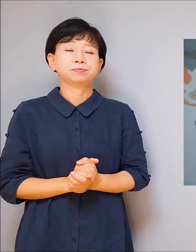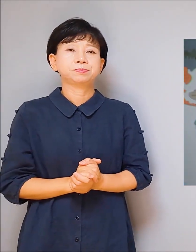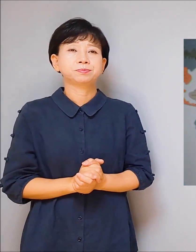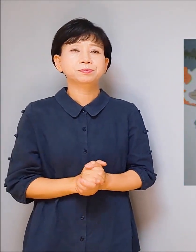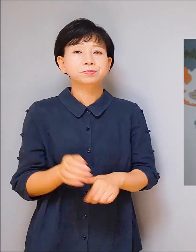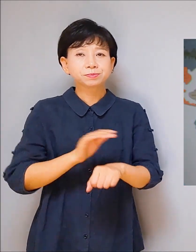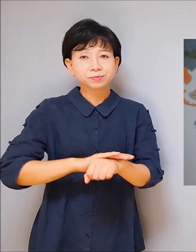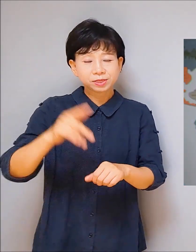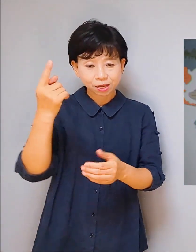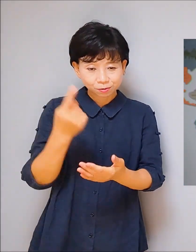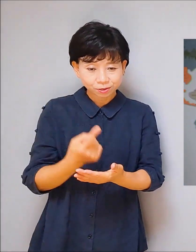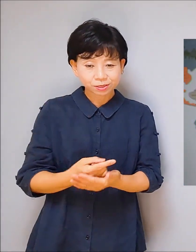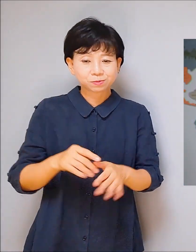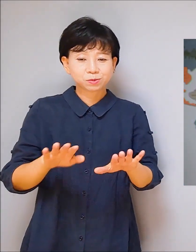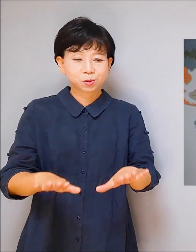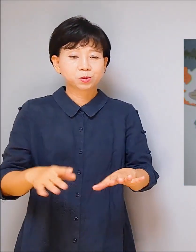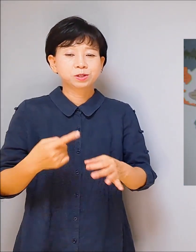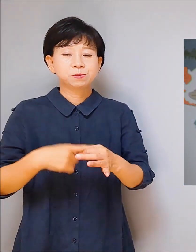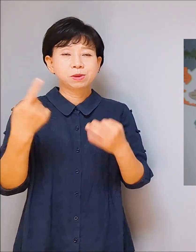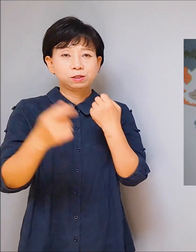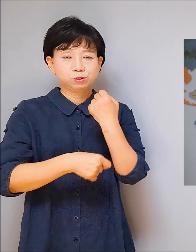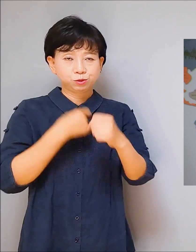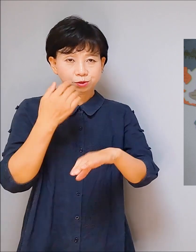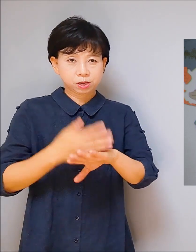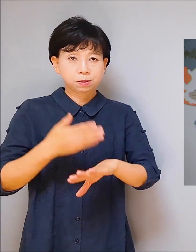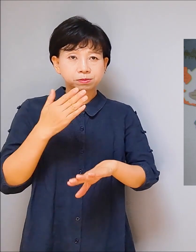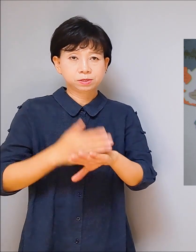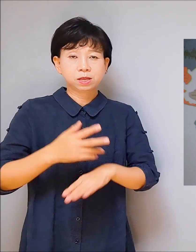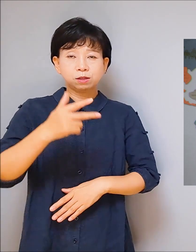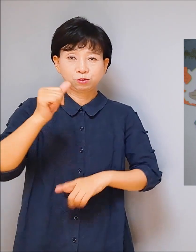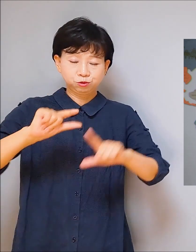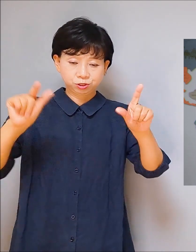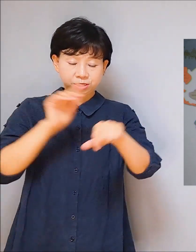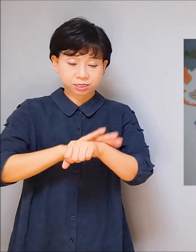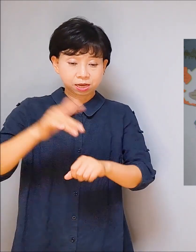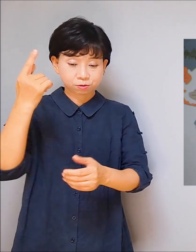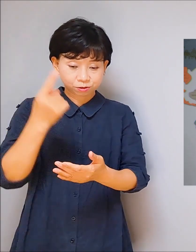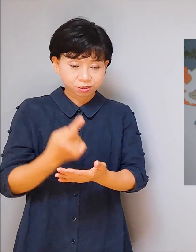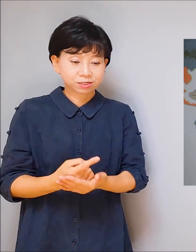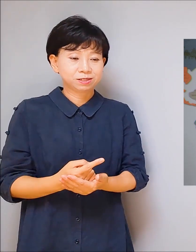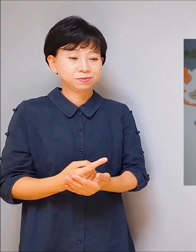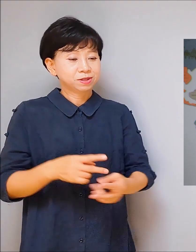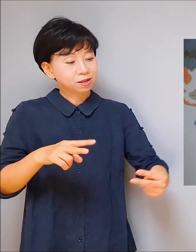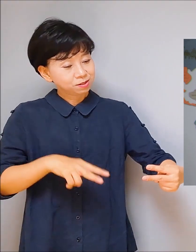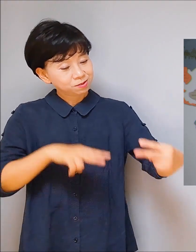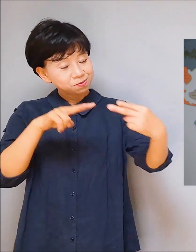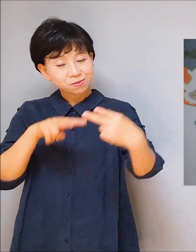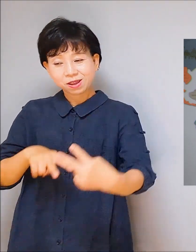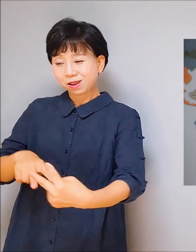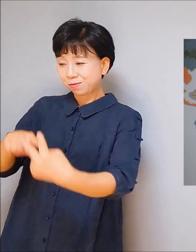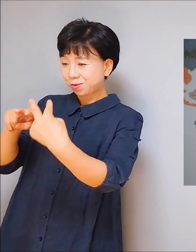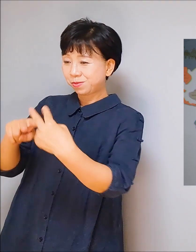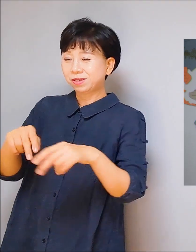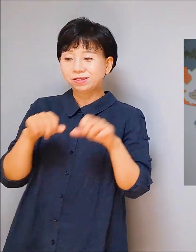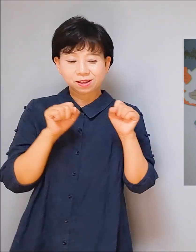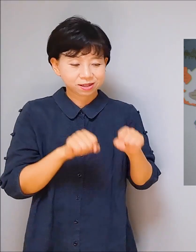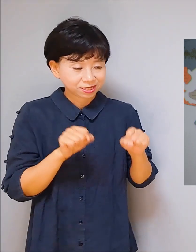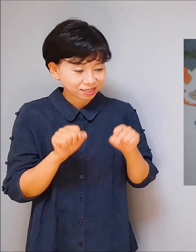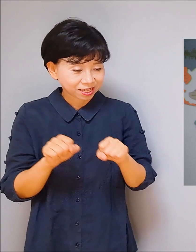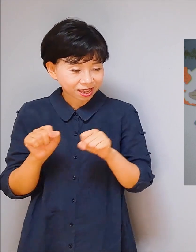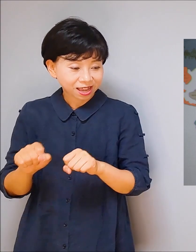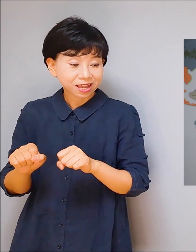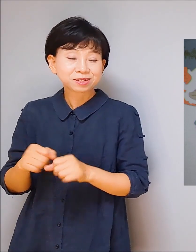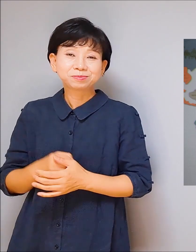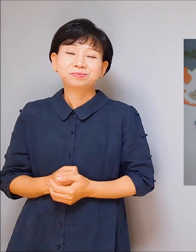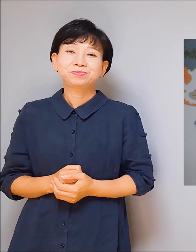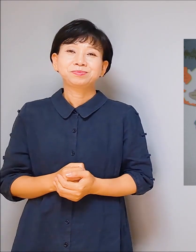네, 잘 나오셨습니다. 오늘 맥주 감사주일에 여러분 잘 나오셨습니다. 네, 우리 옆에 분들 한번 보시면서 또 우리 인사 나누시면